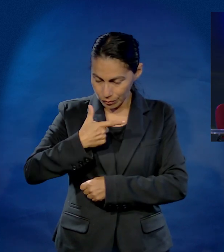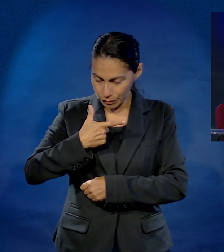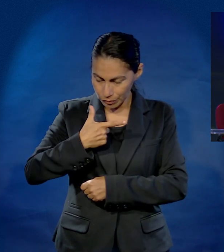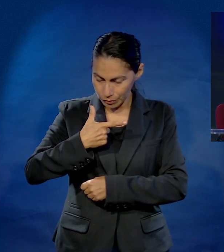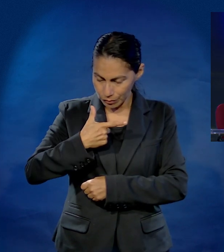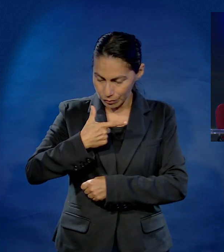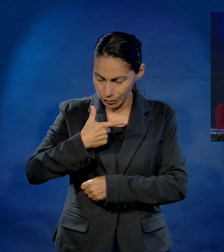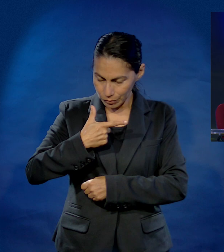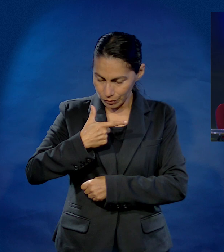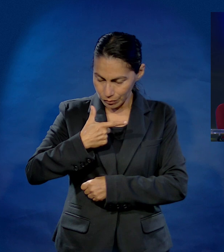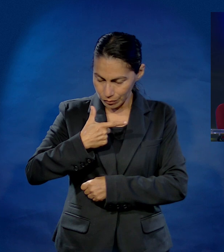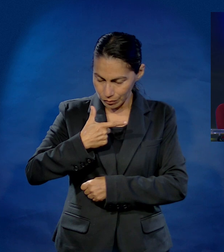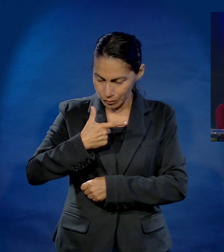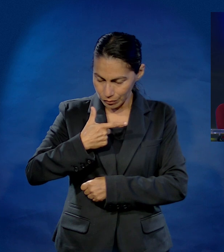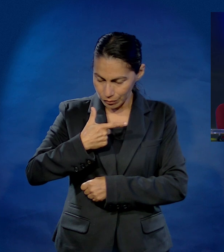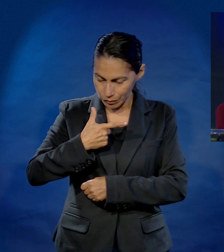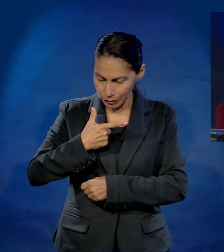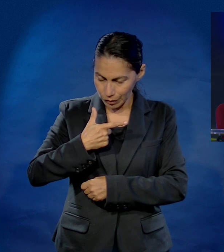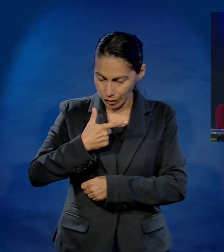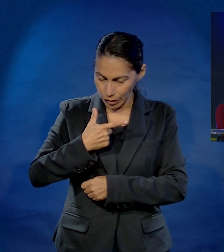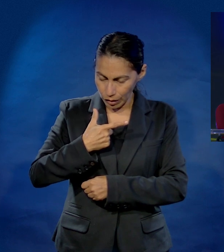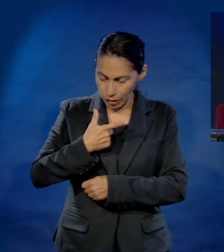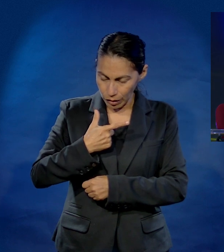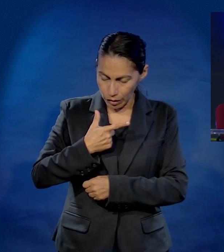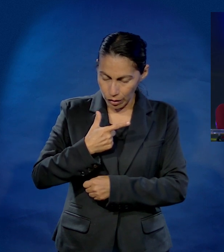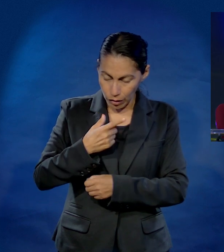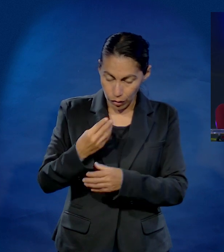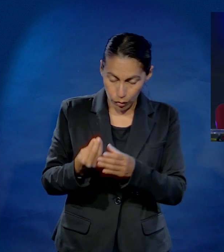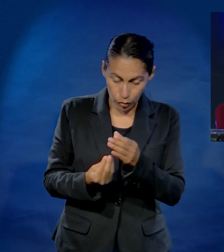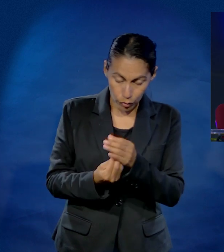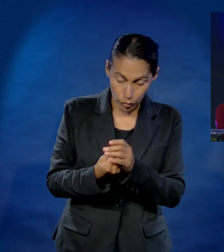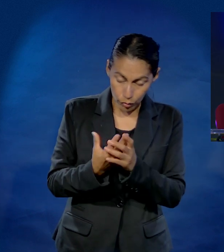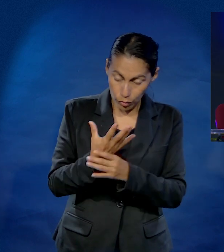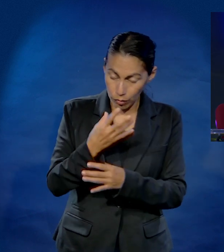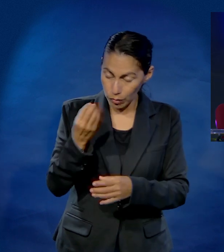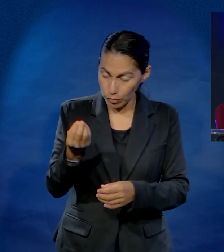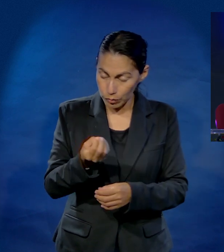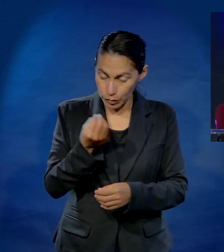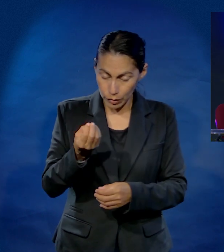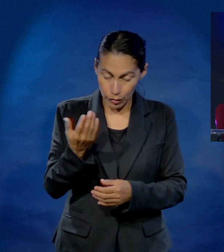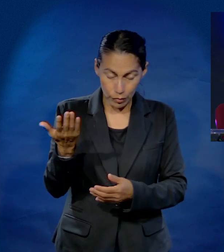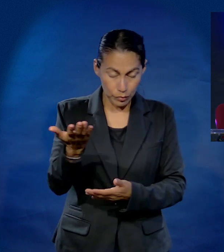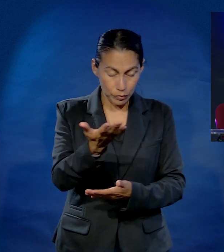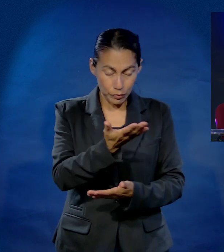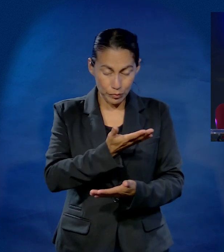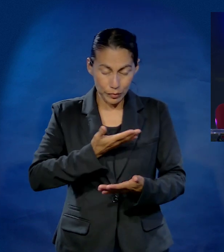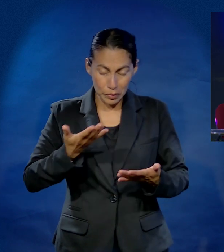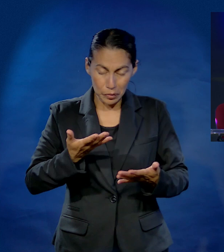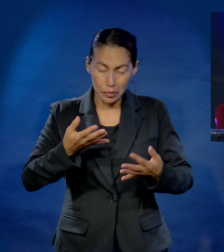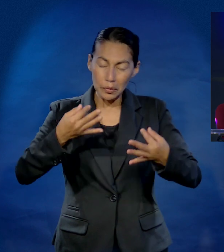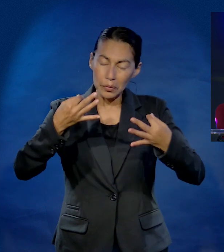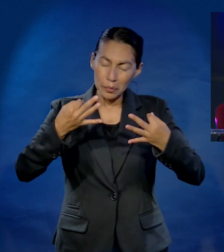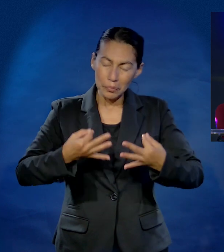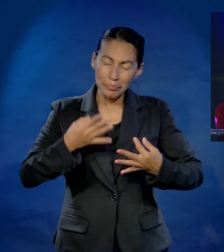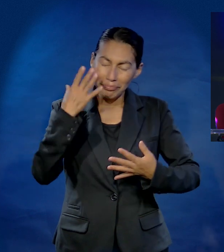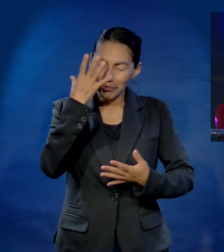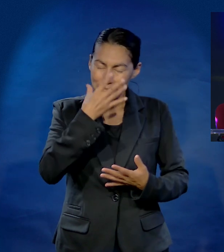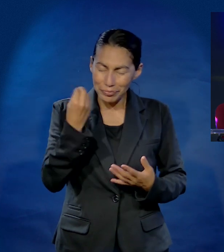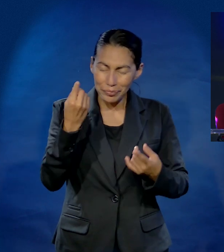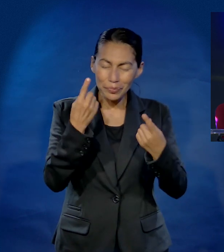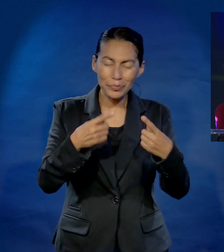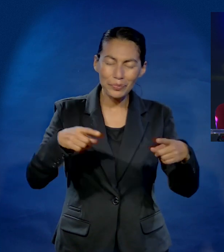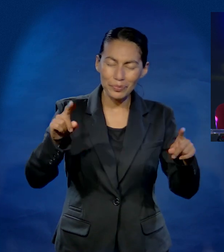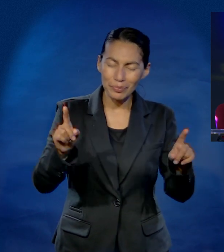esta noche es una nueva oportunidad para estar en un ambiente muy